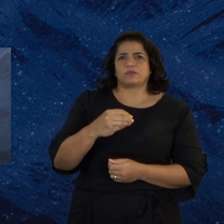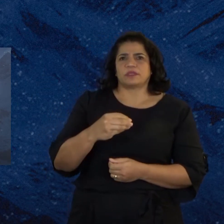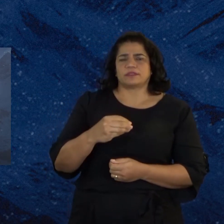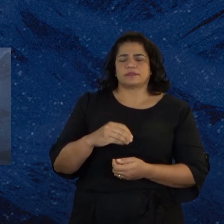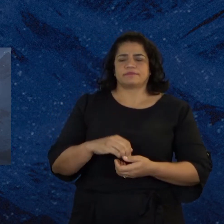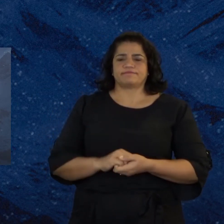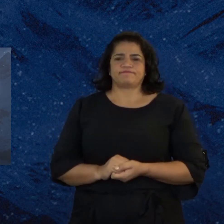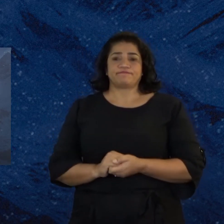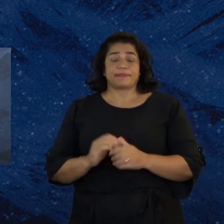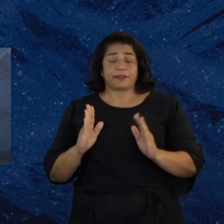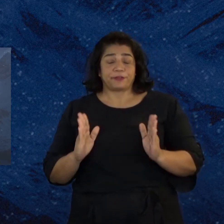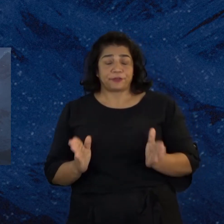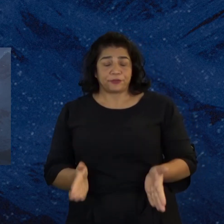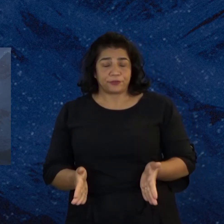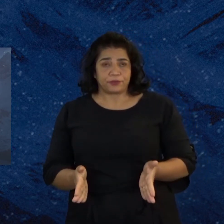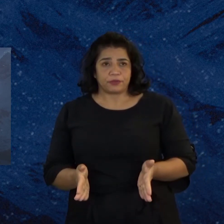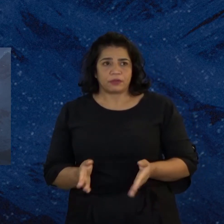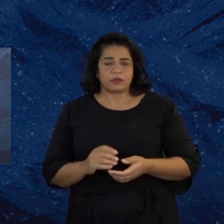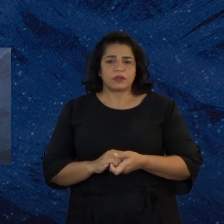vírus.